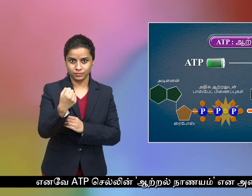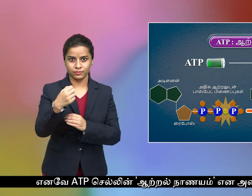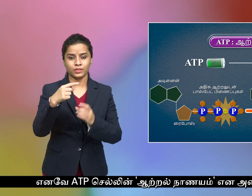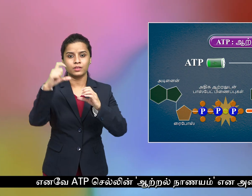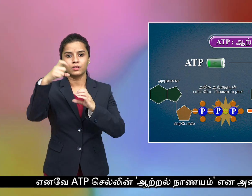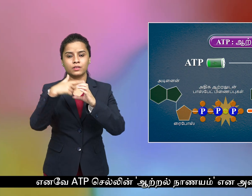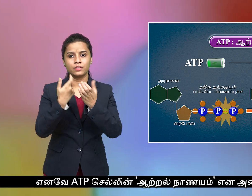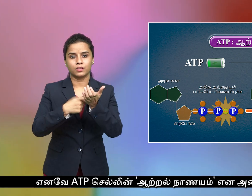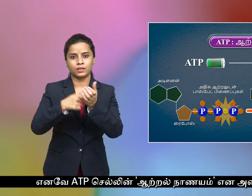அழைக்கப்படுகிறது.